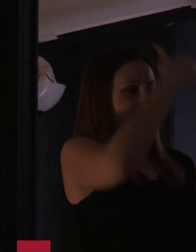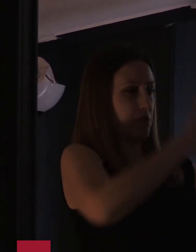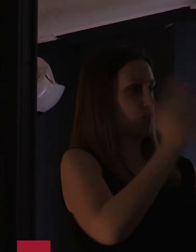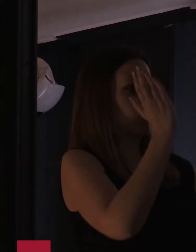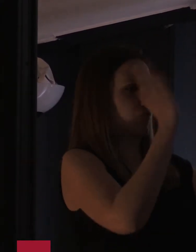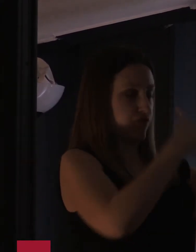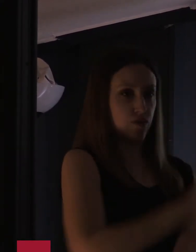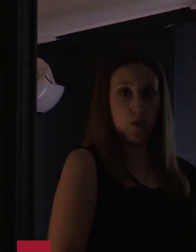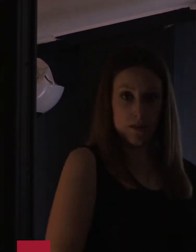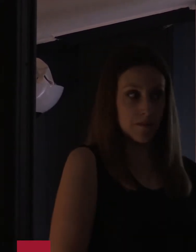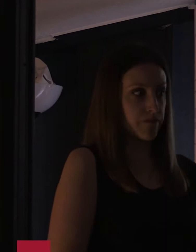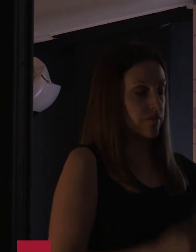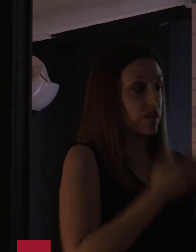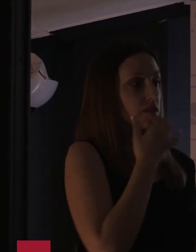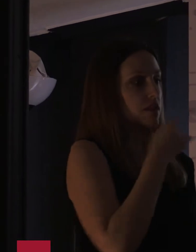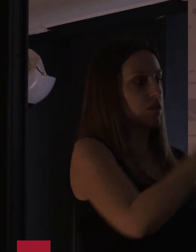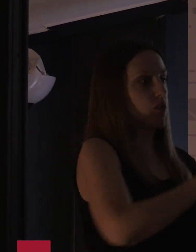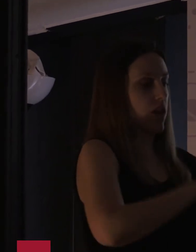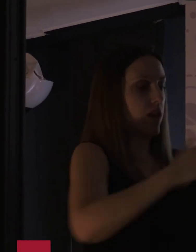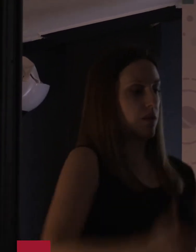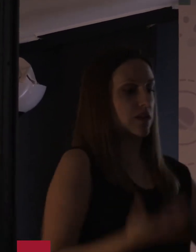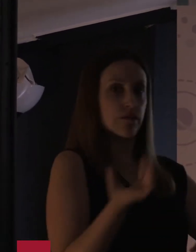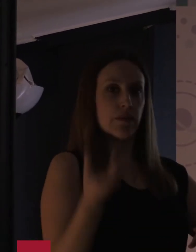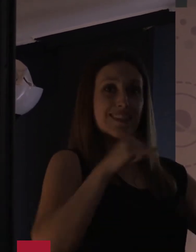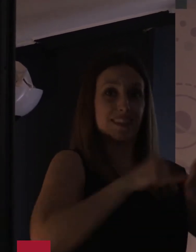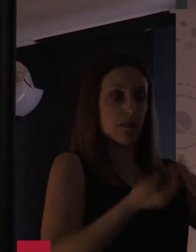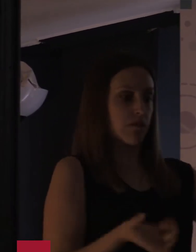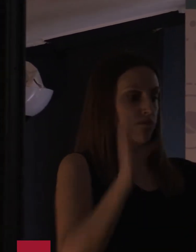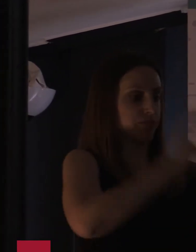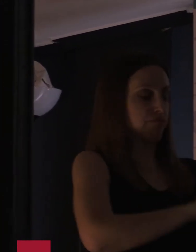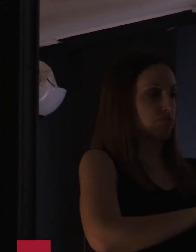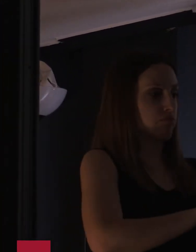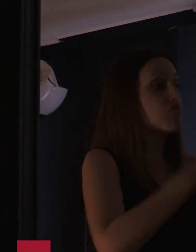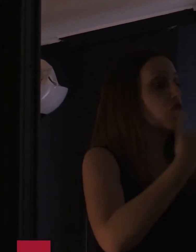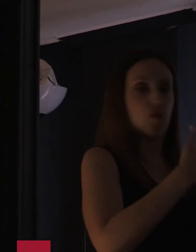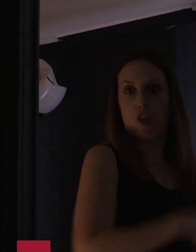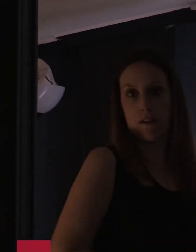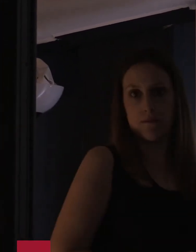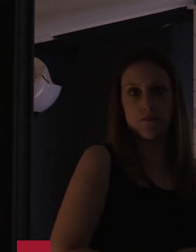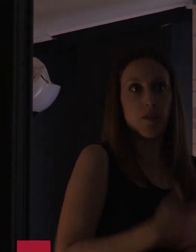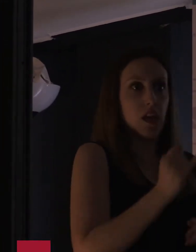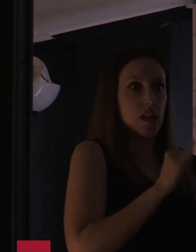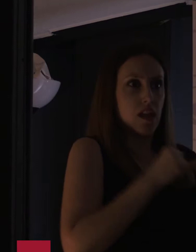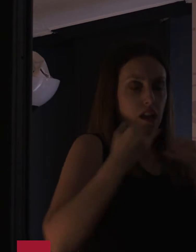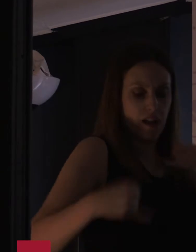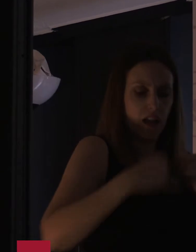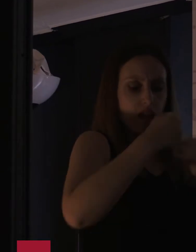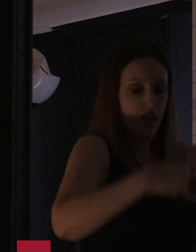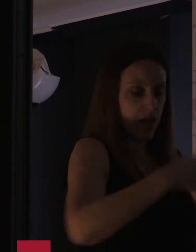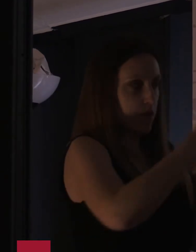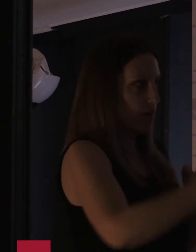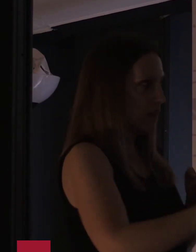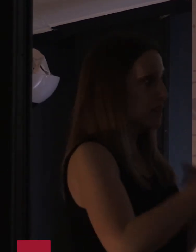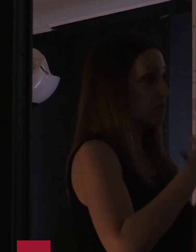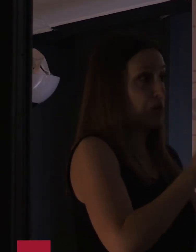sistema funciona puesto encima de esa mesa. Es un sistema que está rodeado de cables porque estamos haciendo otros experimentos y